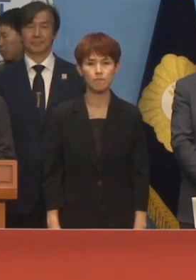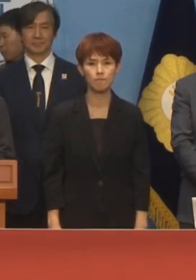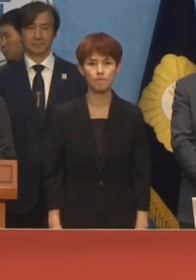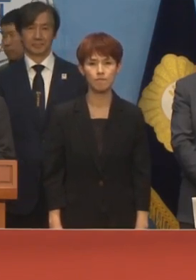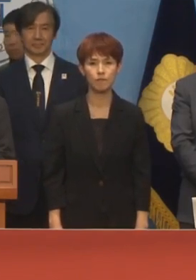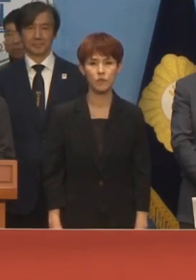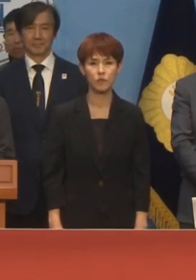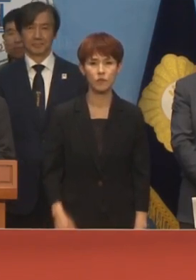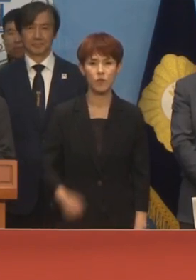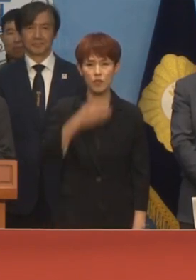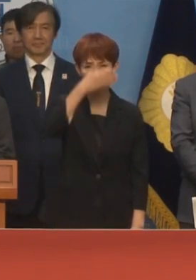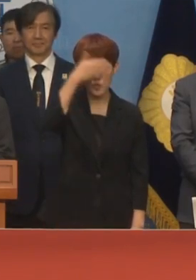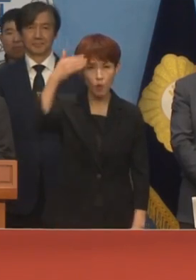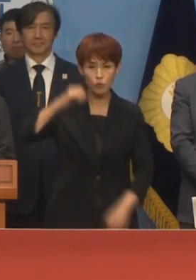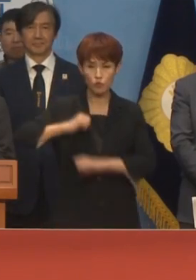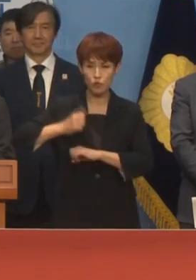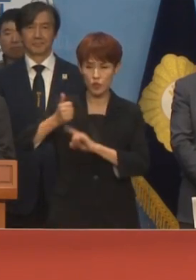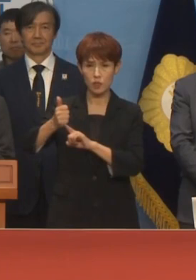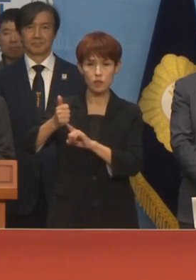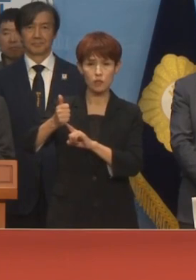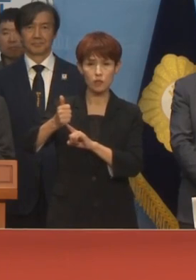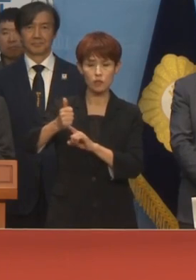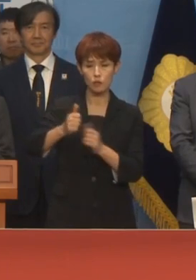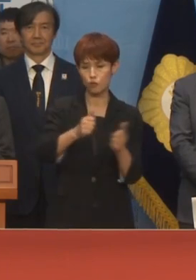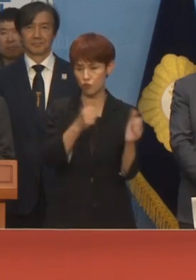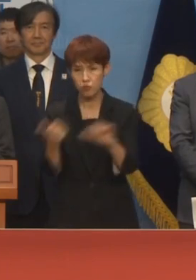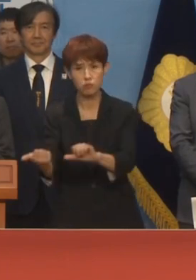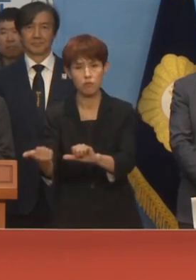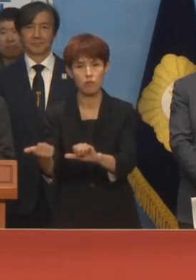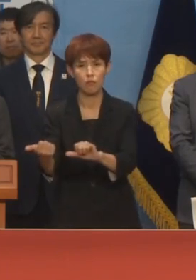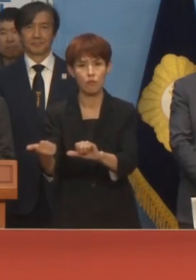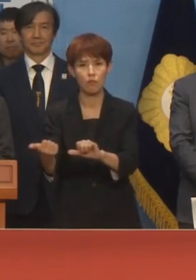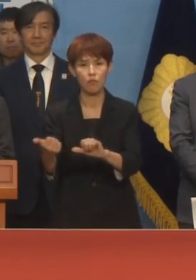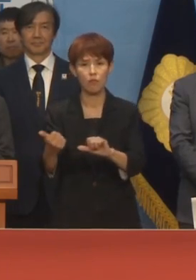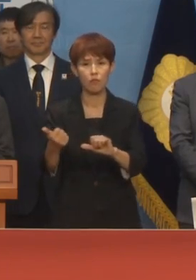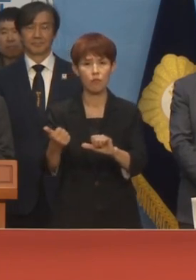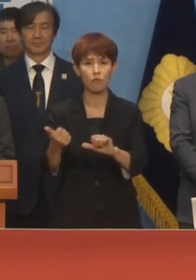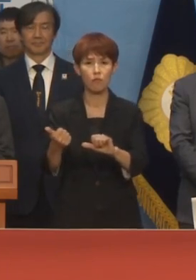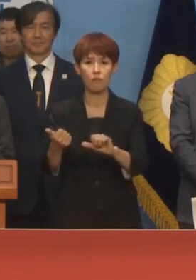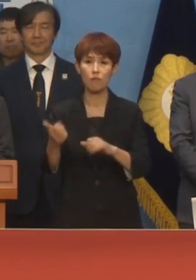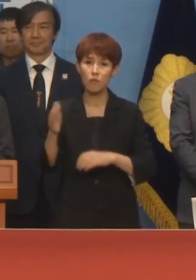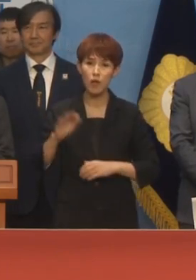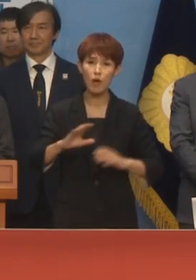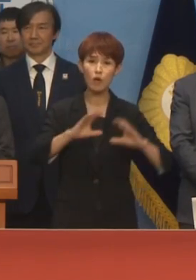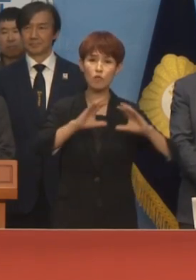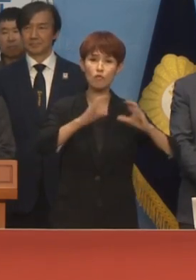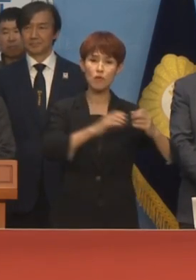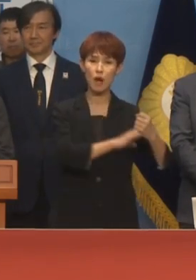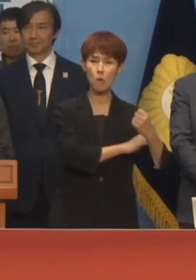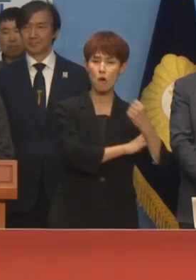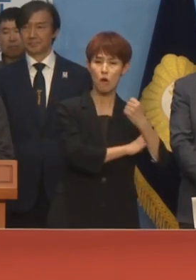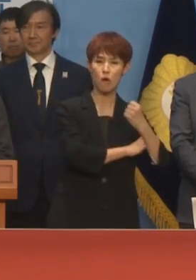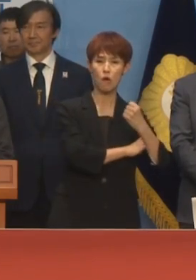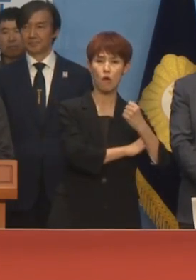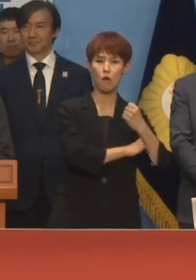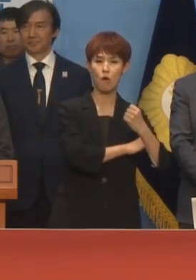한 젊은 군인의 죽음을 국가 권력을 총동원해서 축소, 은폐, 조작하는